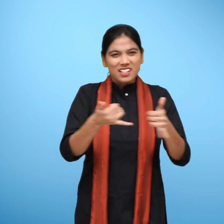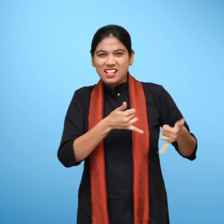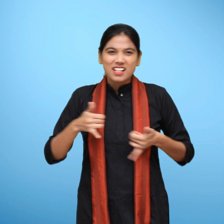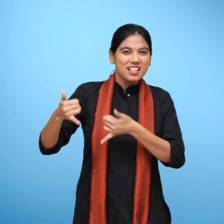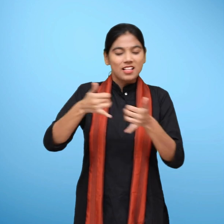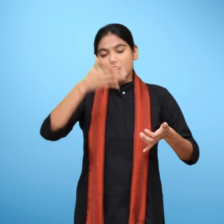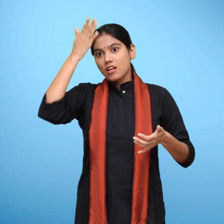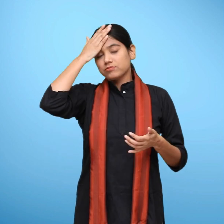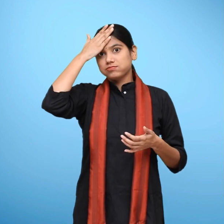चुलबुला